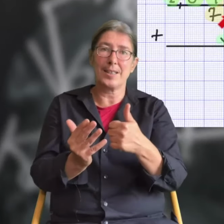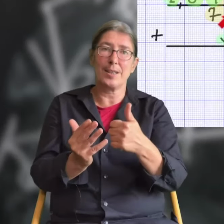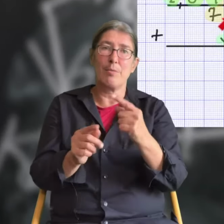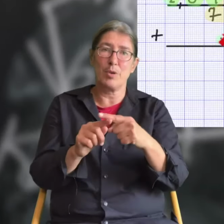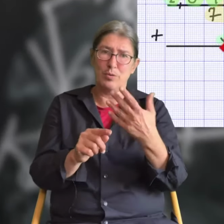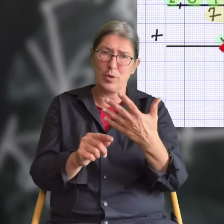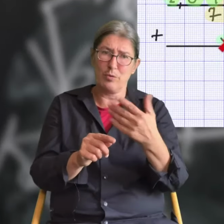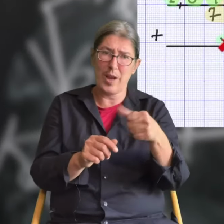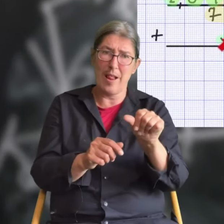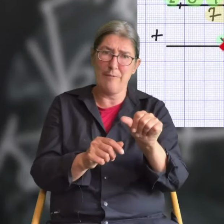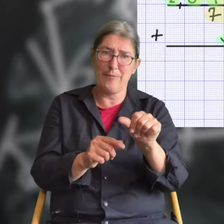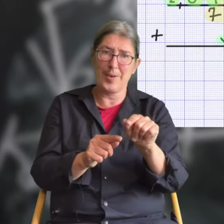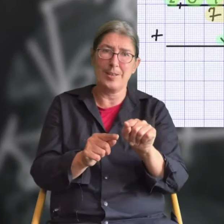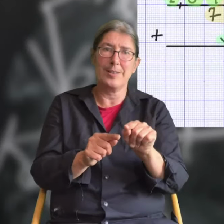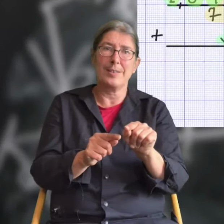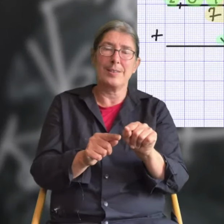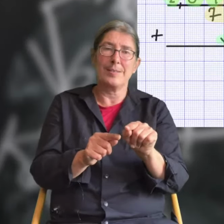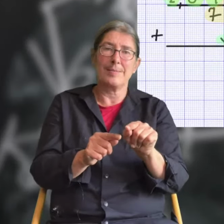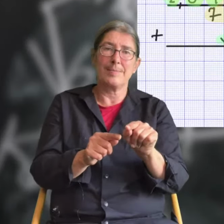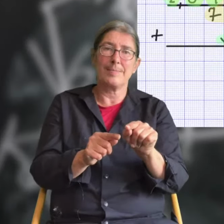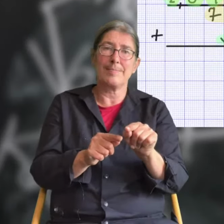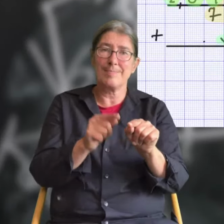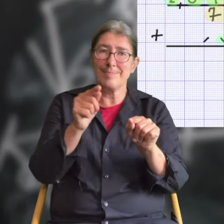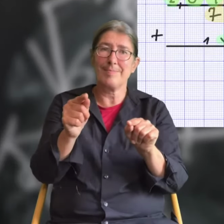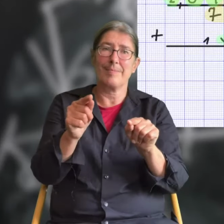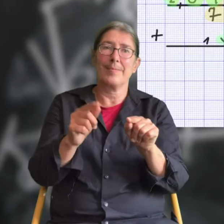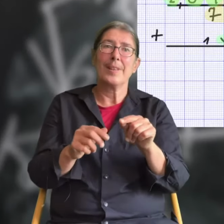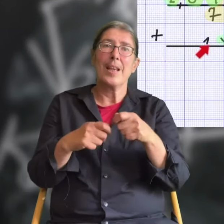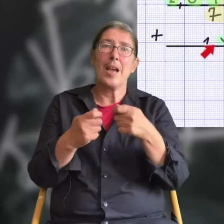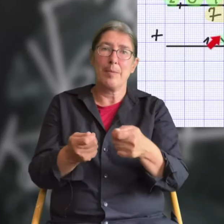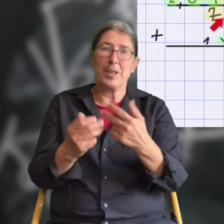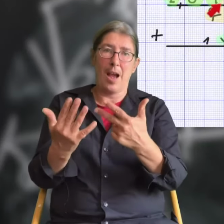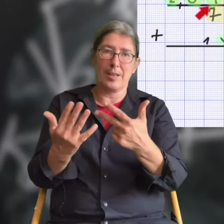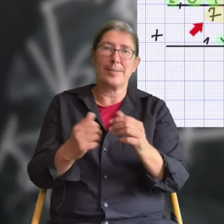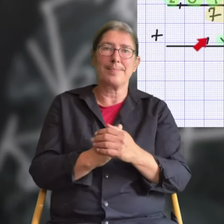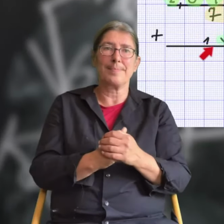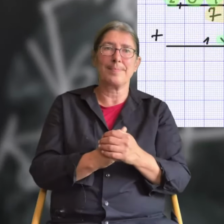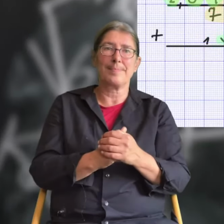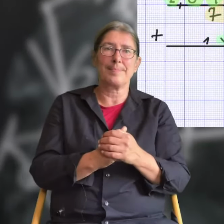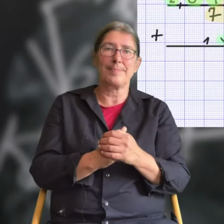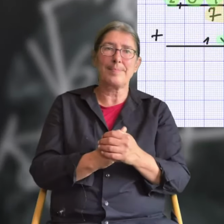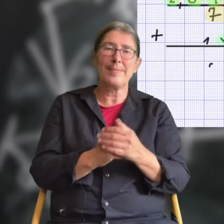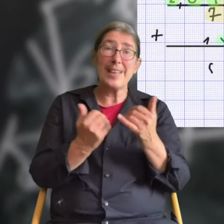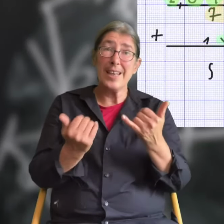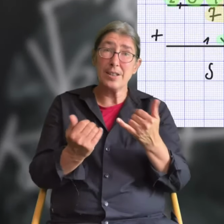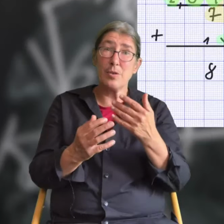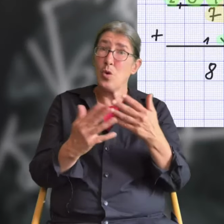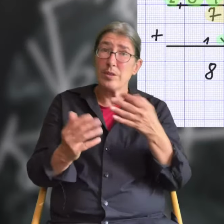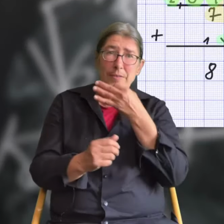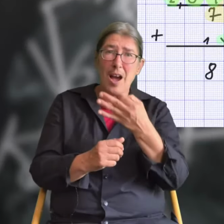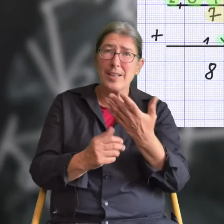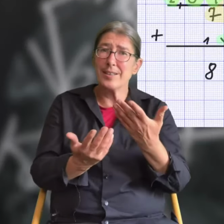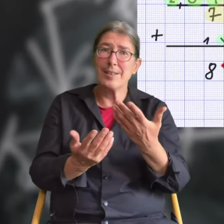6 plus 5 sind 11 und das hier ergibt 8. Jetzt ist die